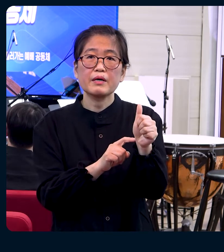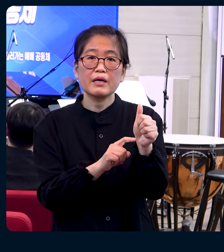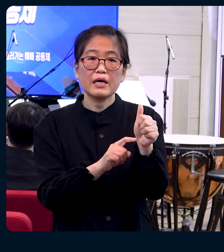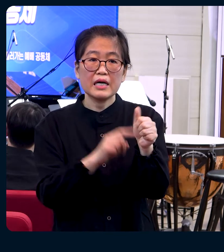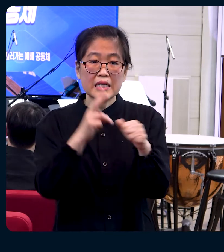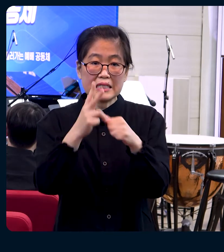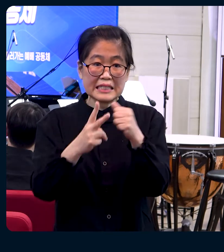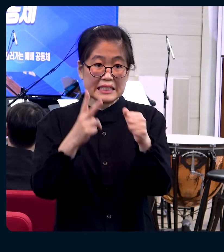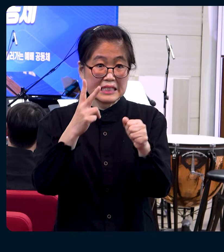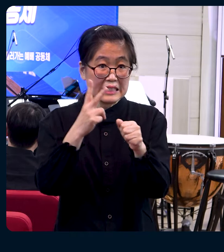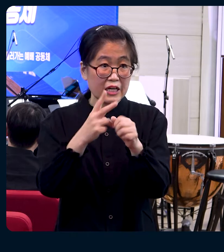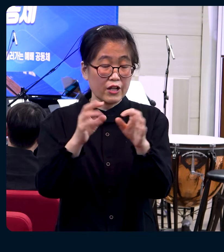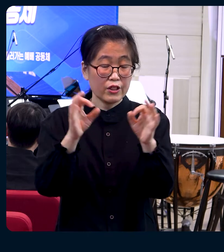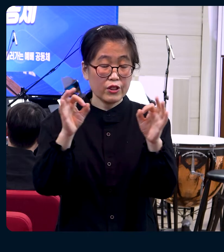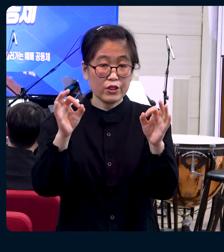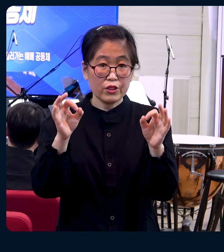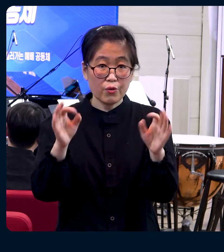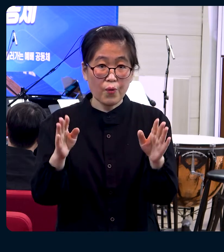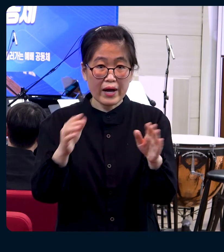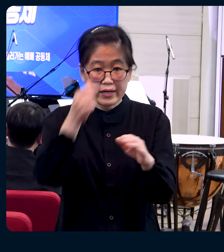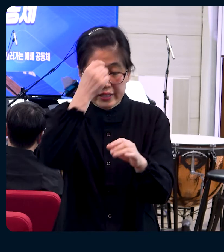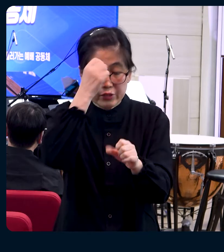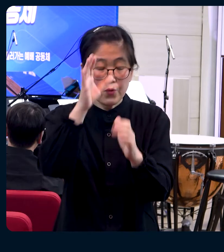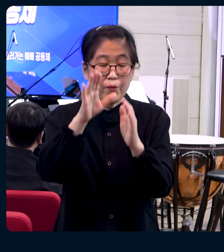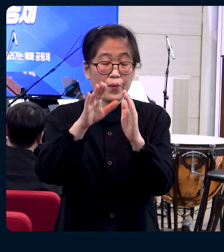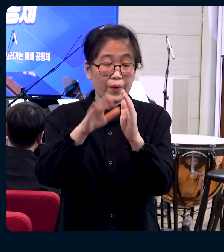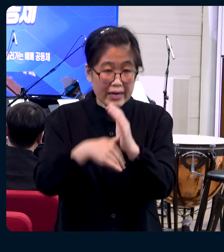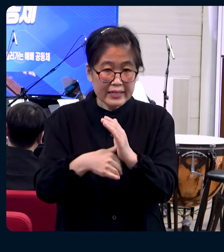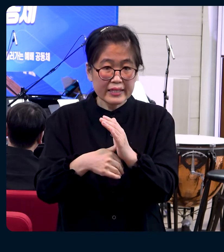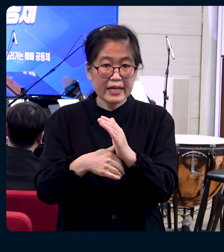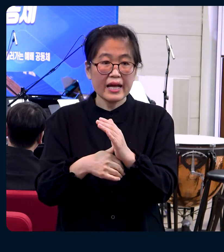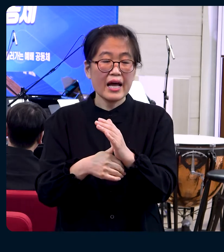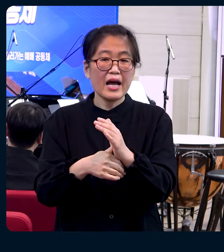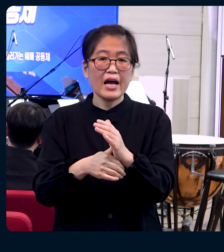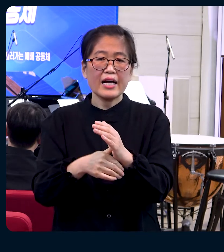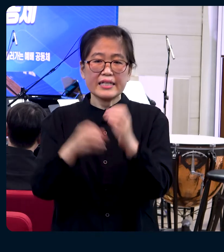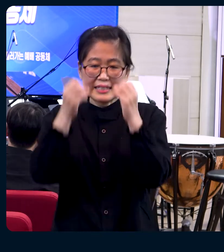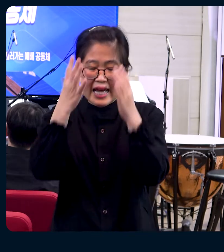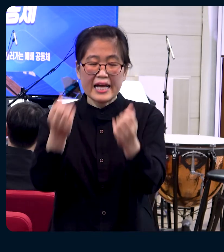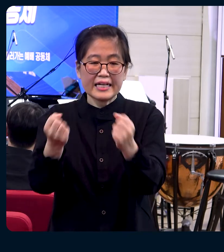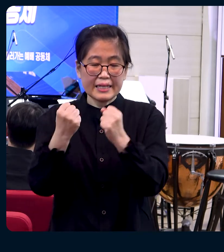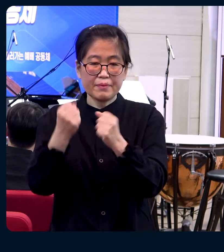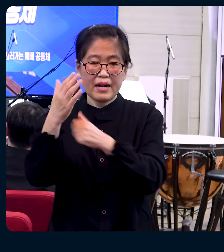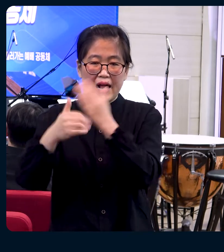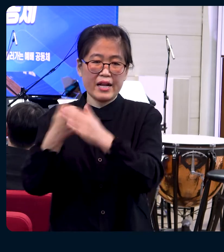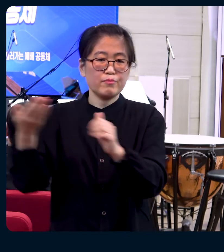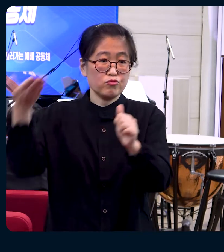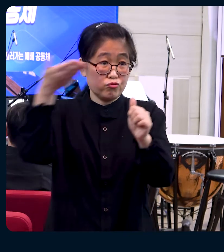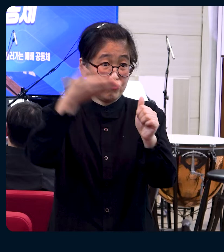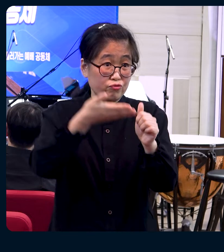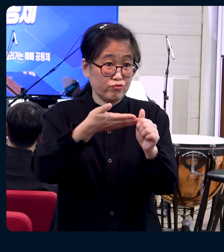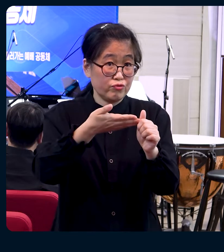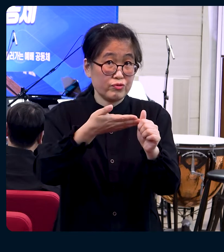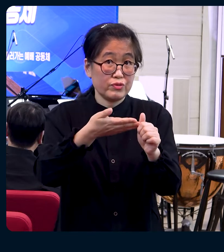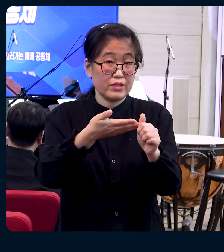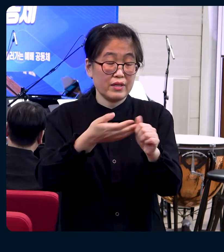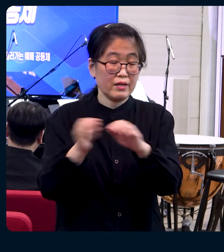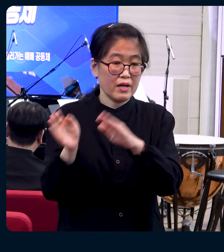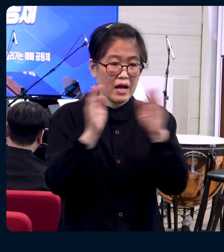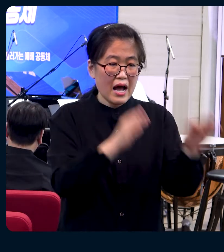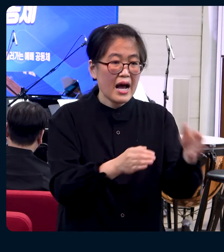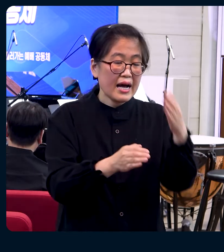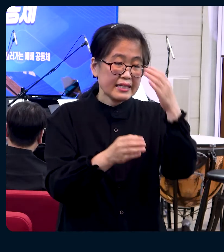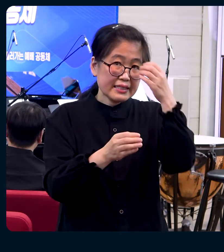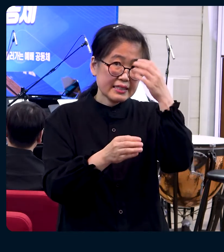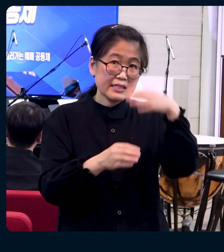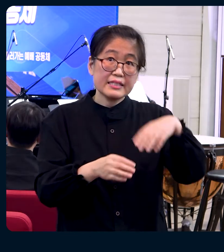그 시간에 기도하는데 만 2년이 찼을 때 주님이 새 일을 행하십니다. 창세기 아브라함의 역사를